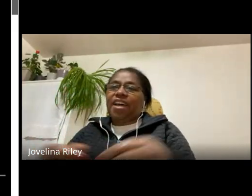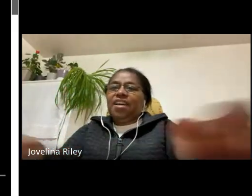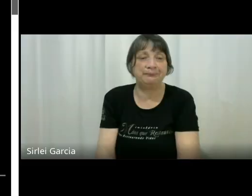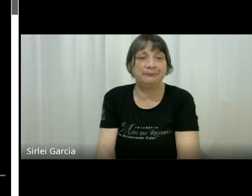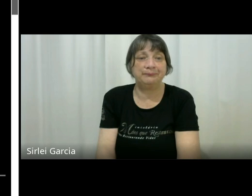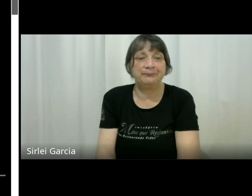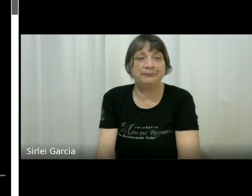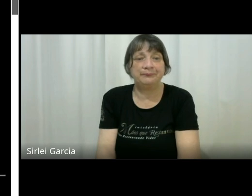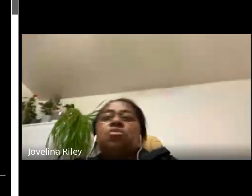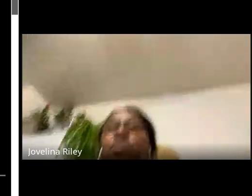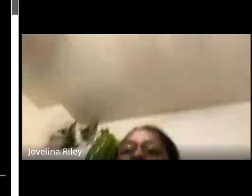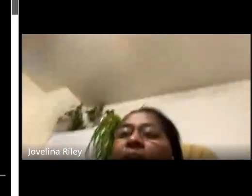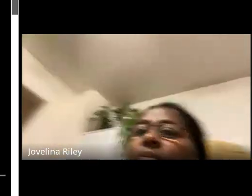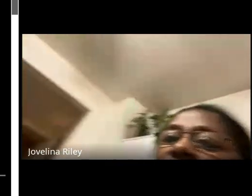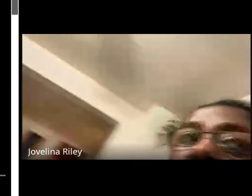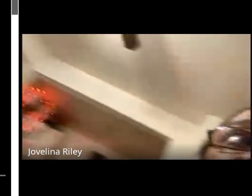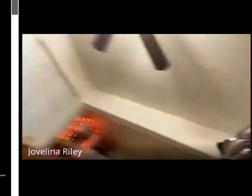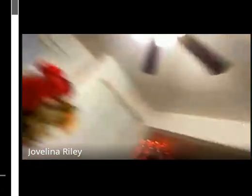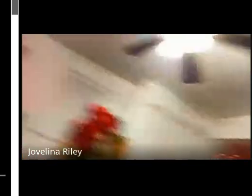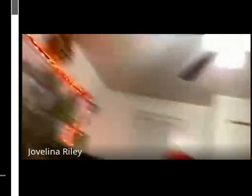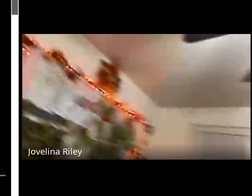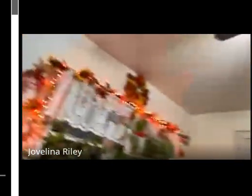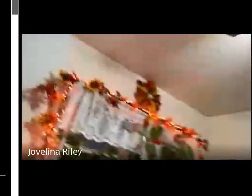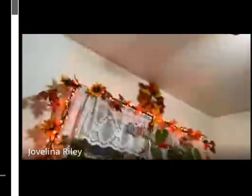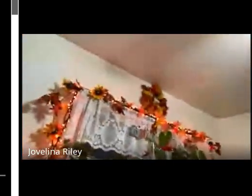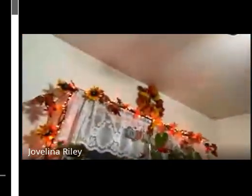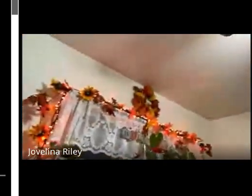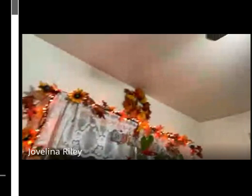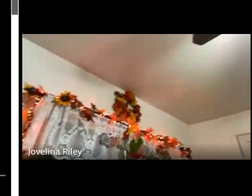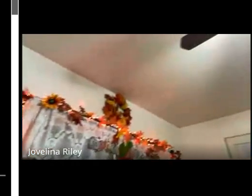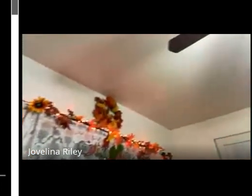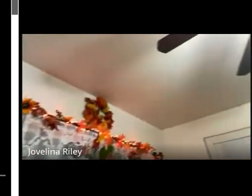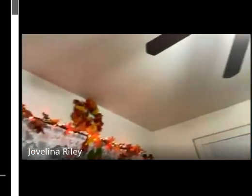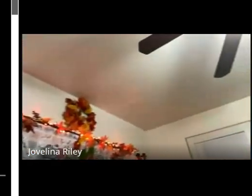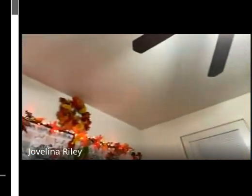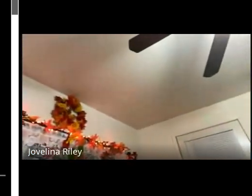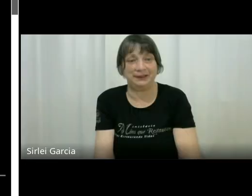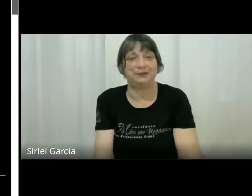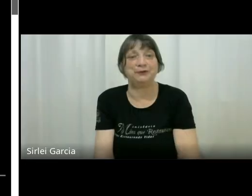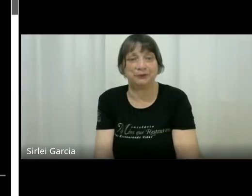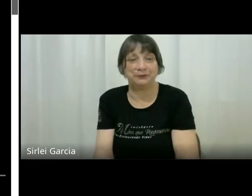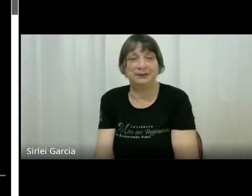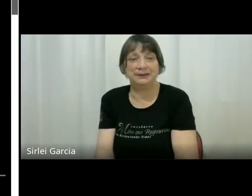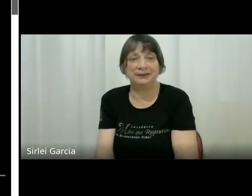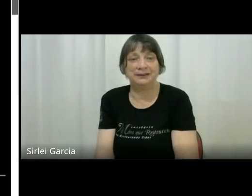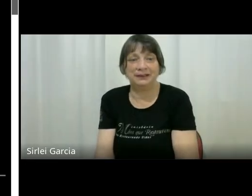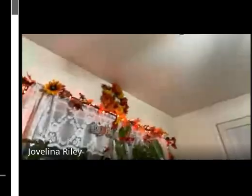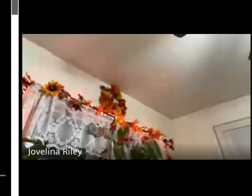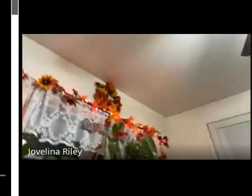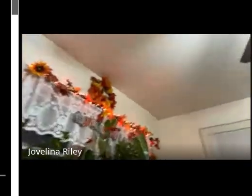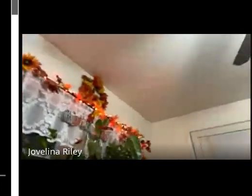Uhum. Assim, pega umas cores, mais ou menos dessas Ah, cores do que isso. está